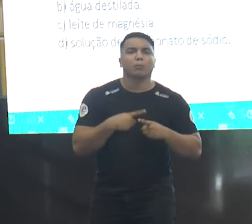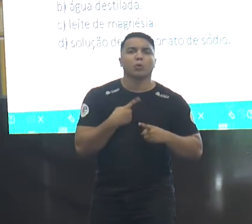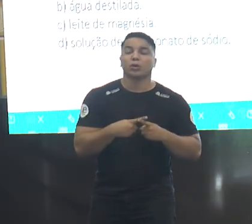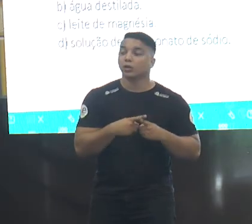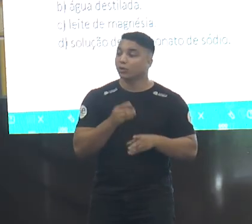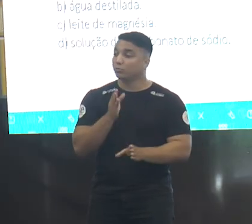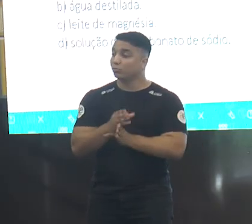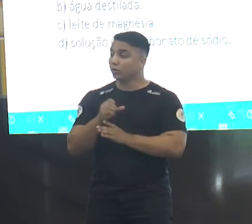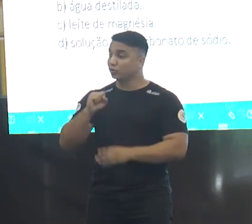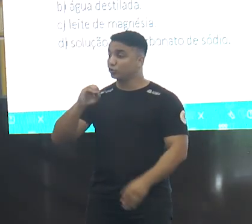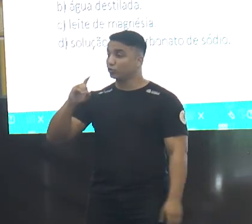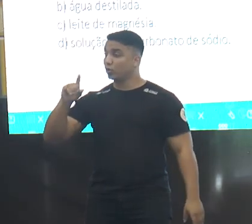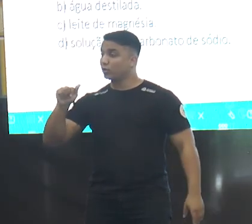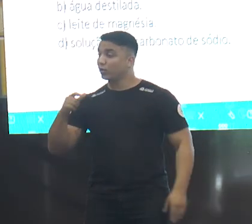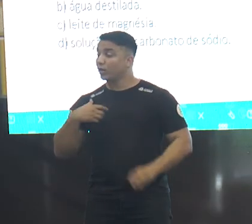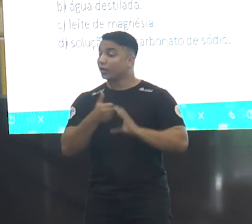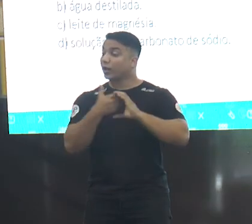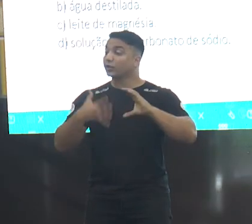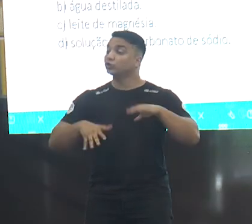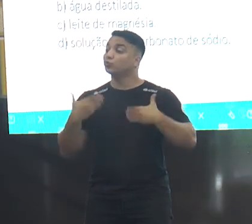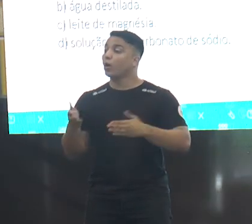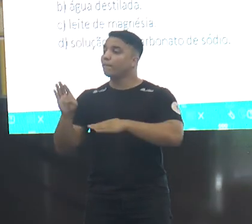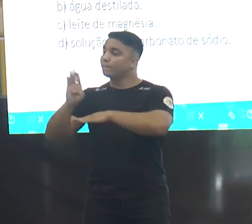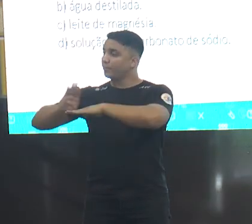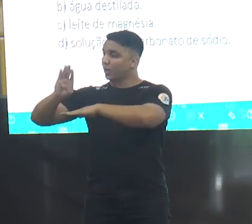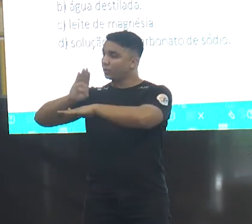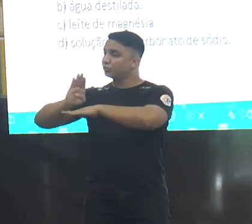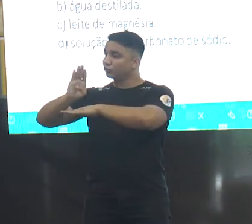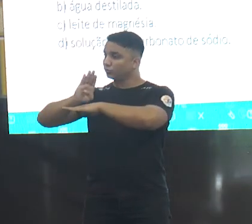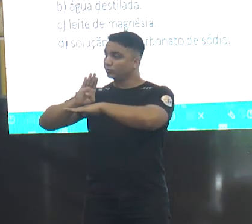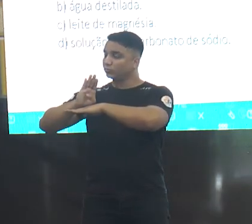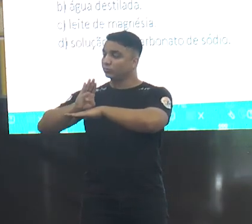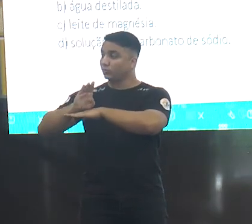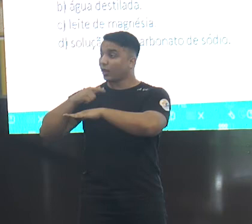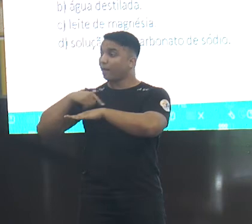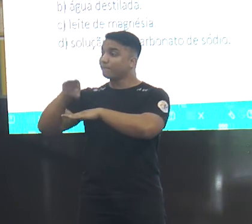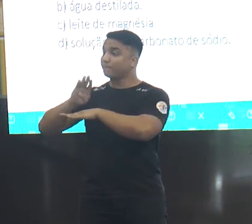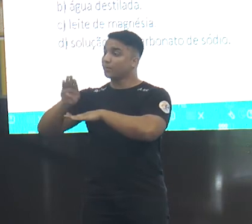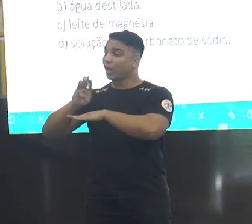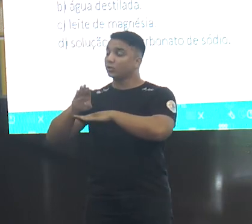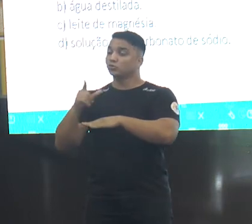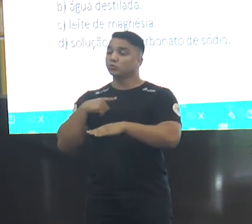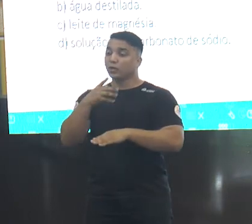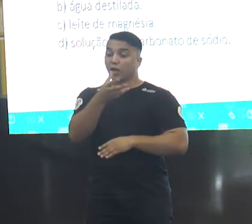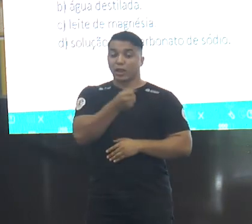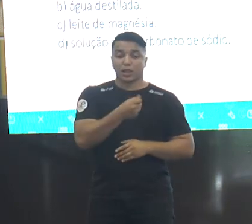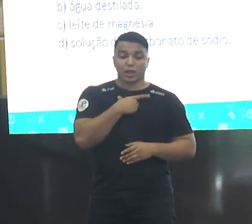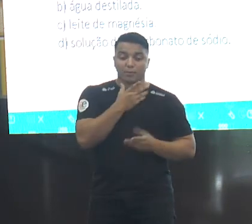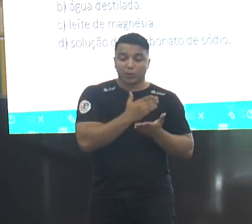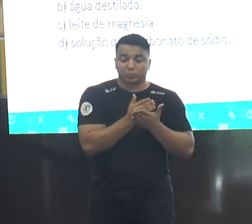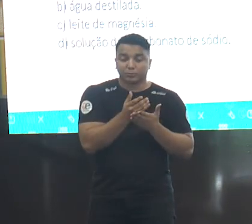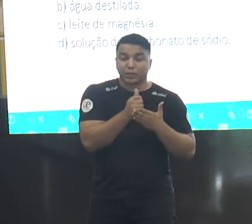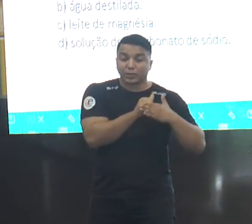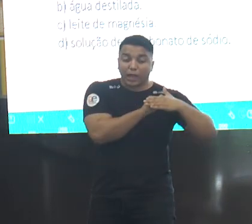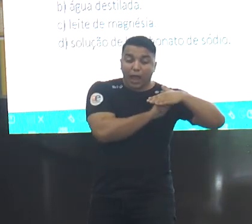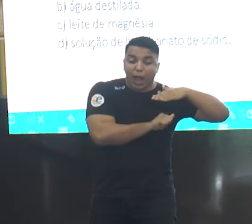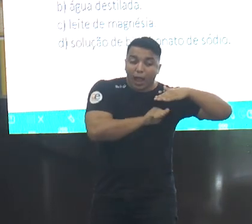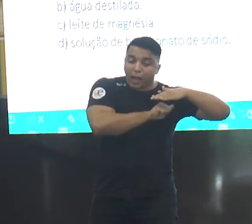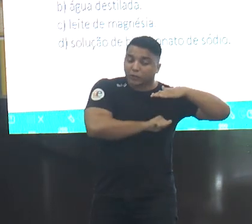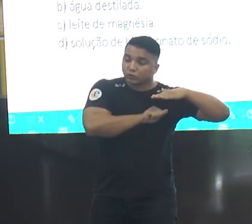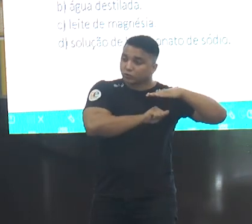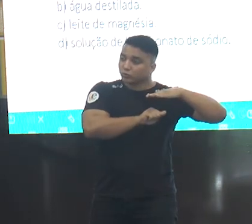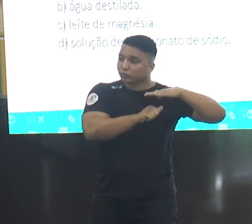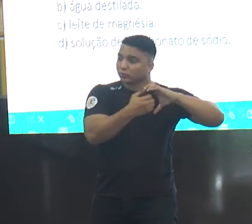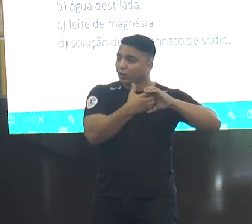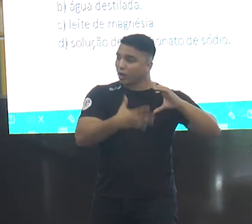Soda cáustica tem caráter ácido ou básico? Básico. Quando o leite começa a estragar, ele fica com